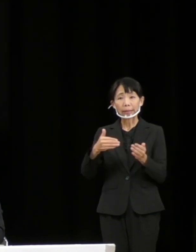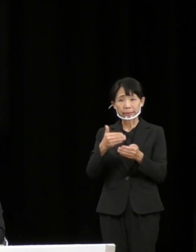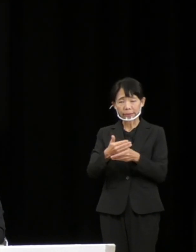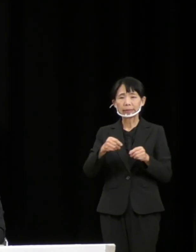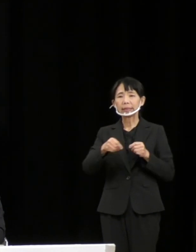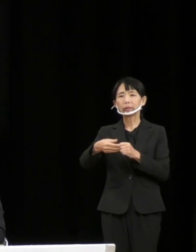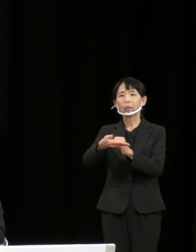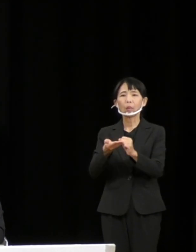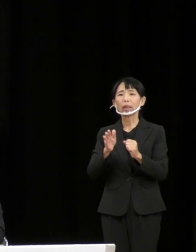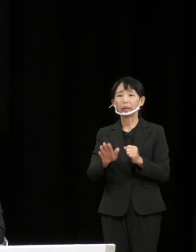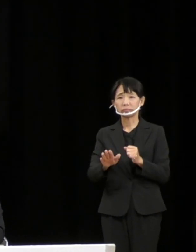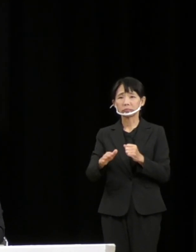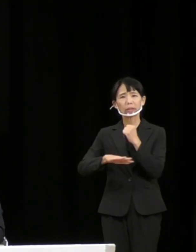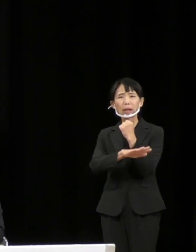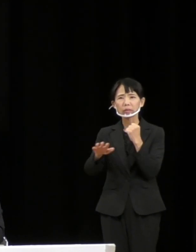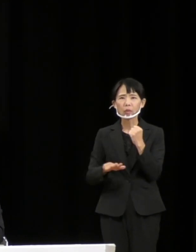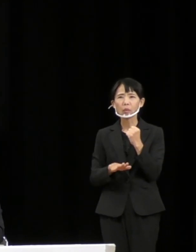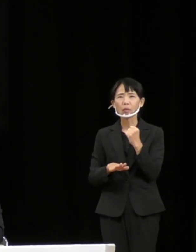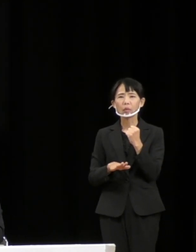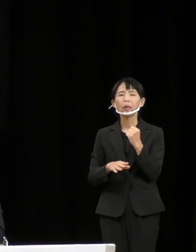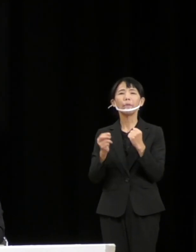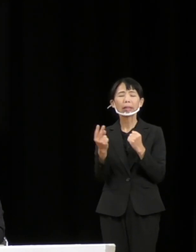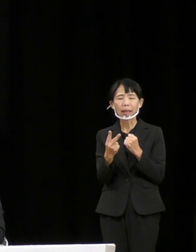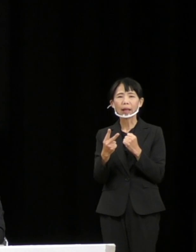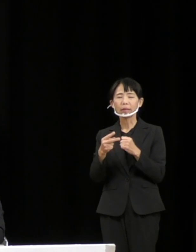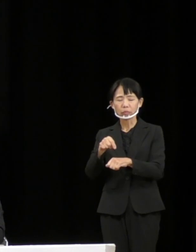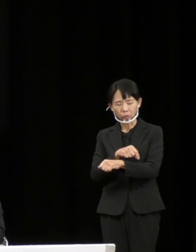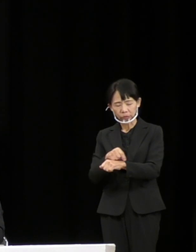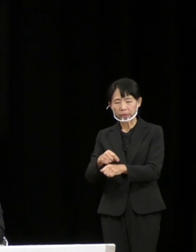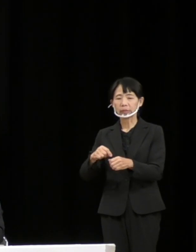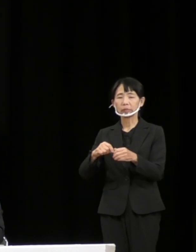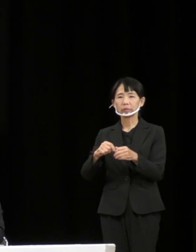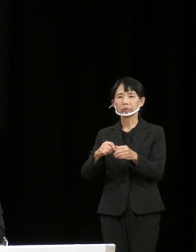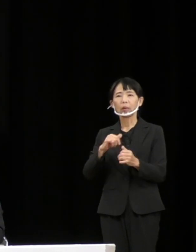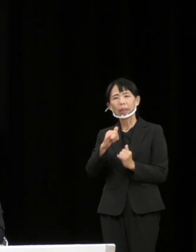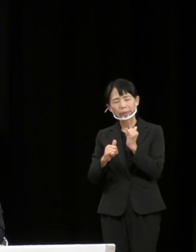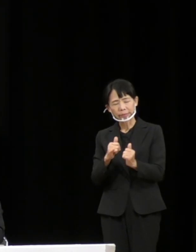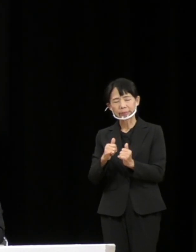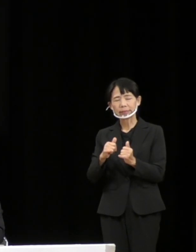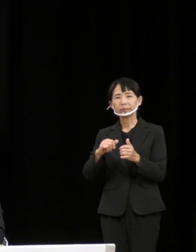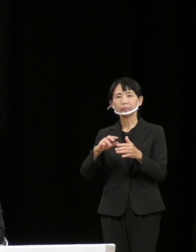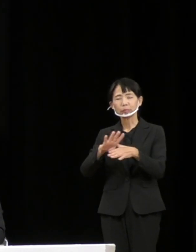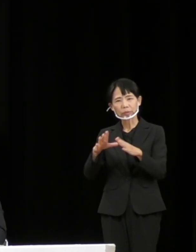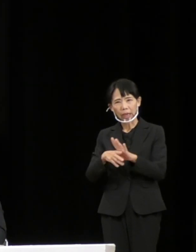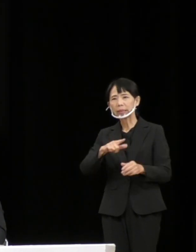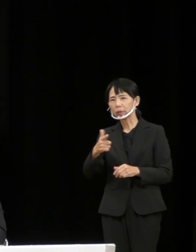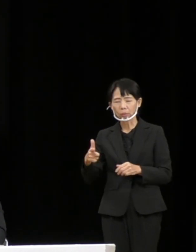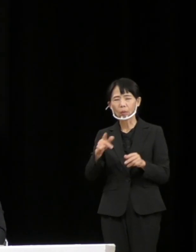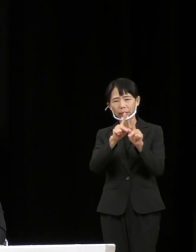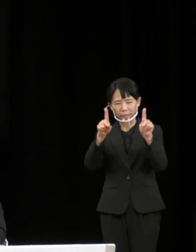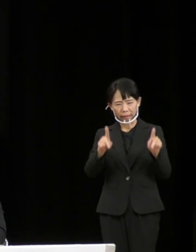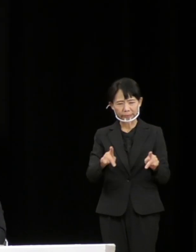の特別な環境によるものや地域独特の様々な課題がまだ山積しておりその課題を解決